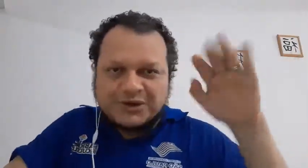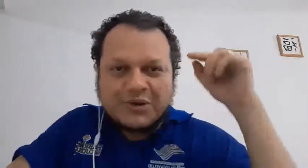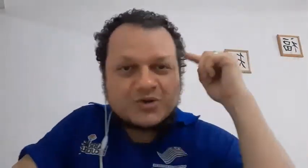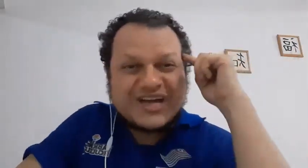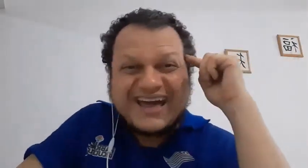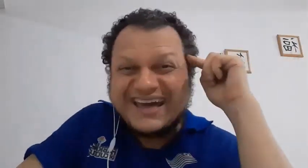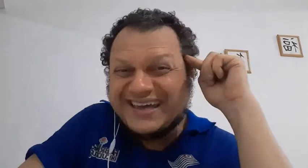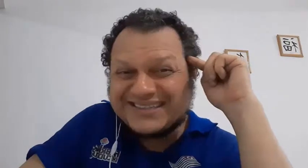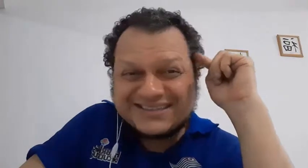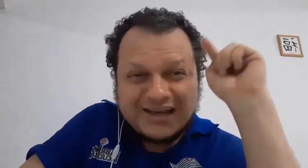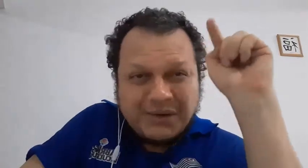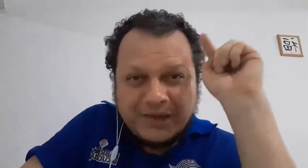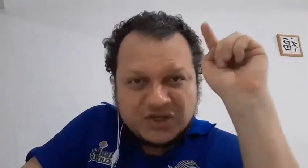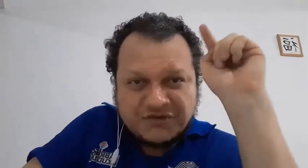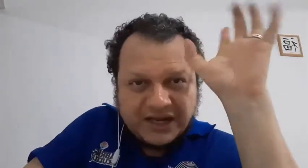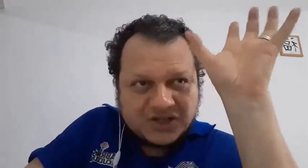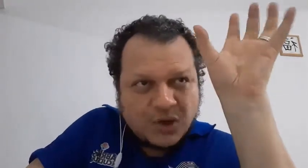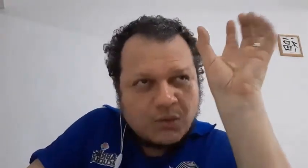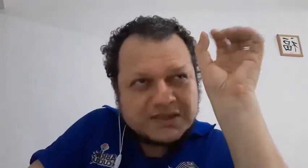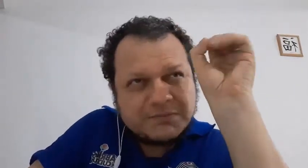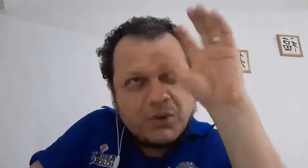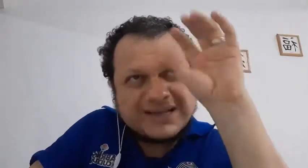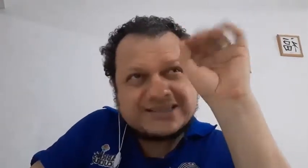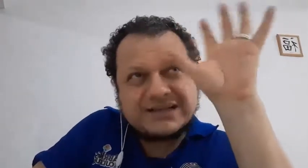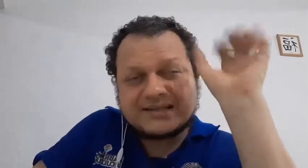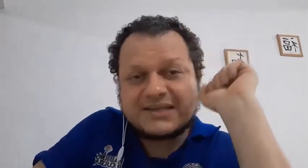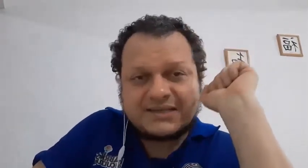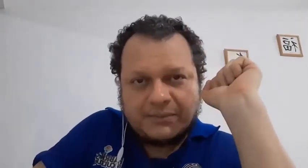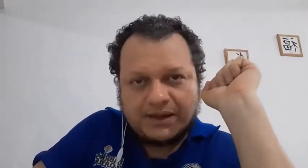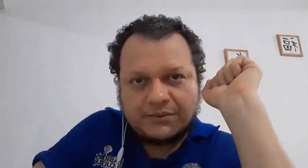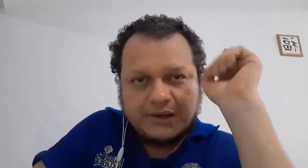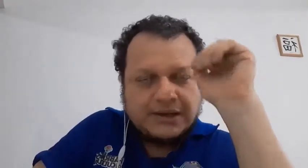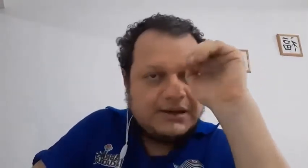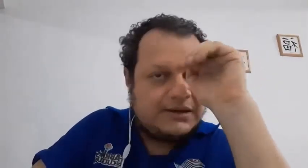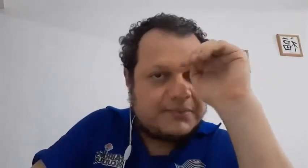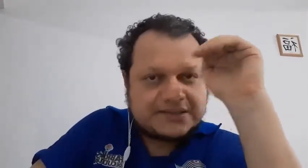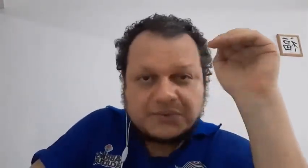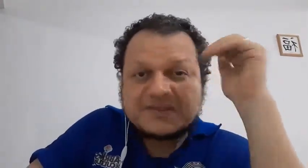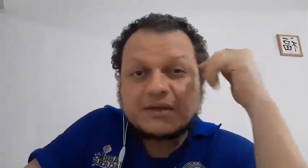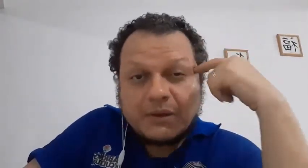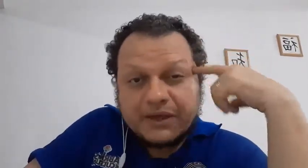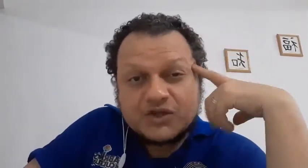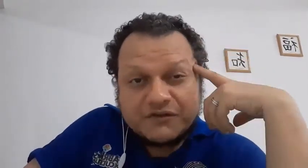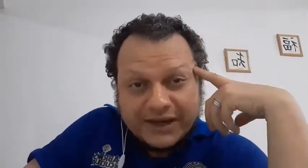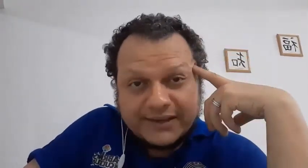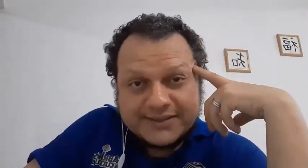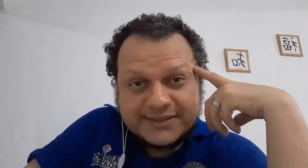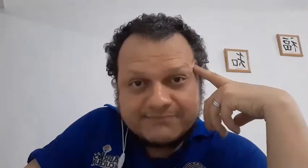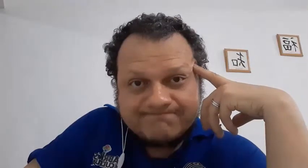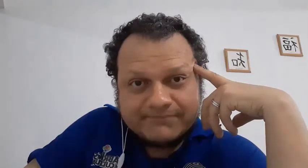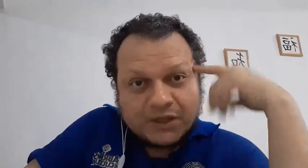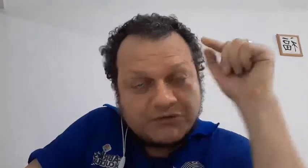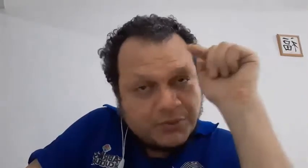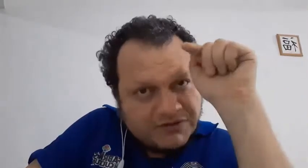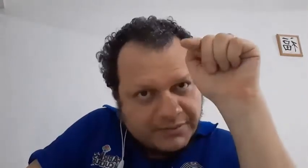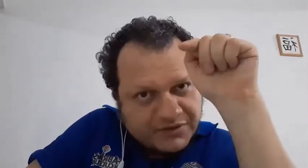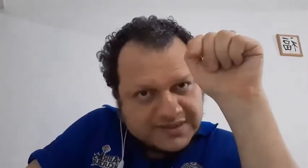manual já é extremamente diferente. Algumas poucas letras se assemelham, mas são extremamente diferentes. Então eu vou provar para vocês